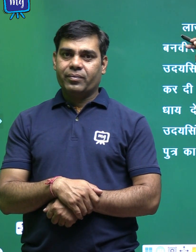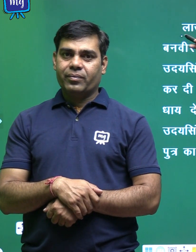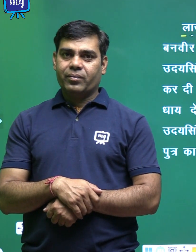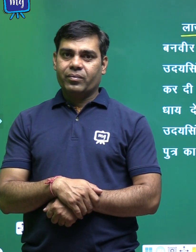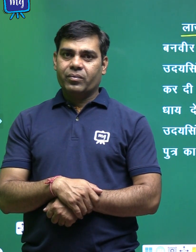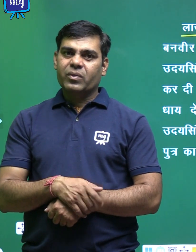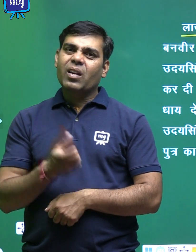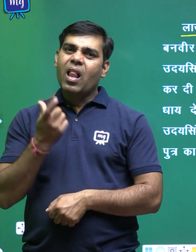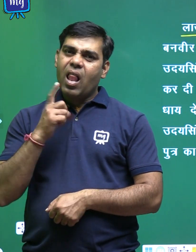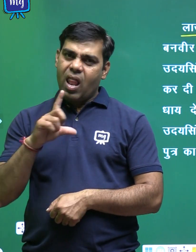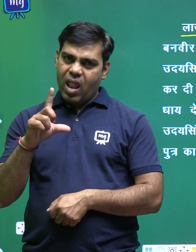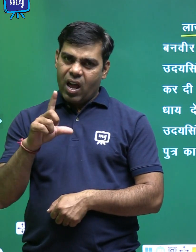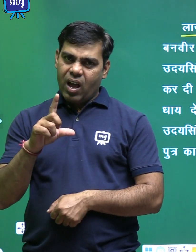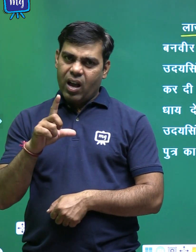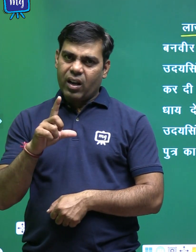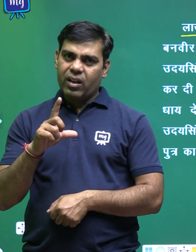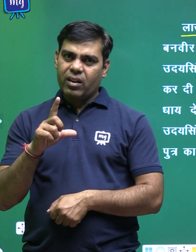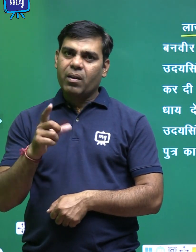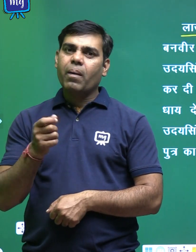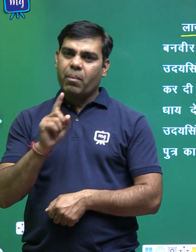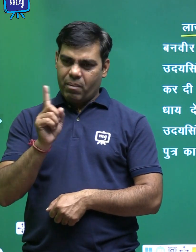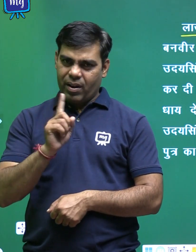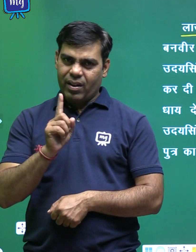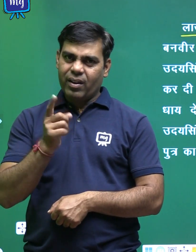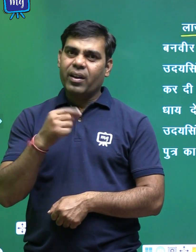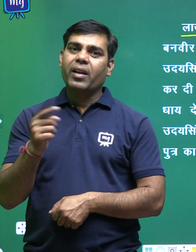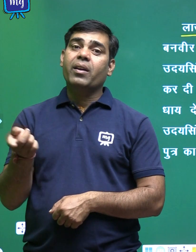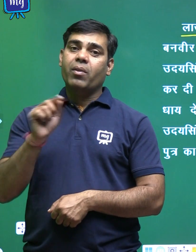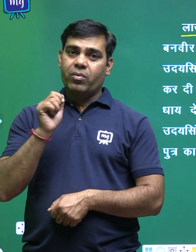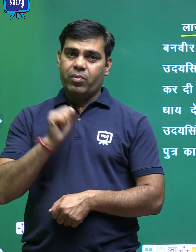लाख मना करने के बावजूद भी